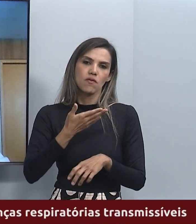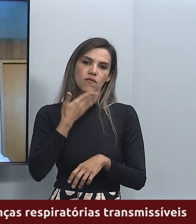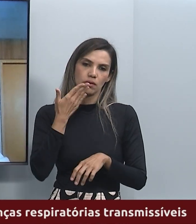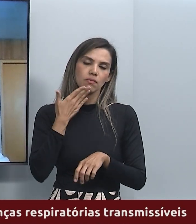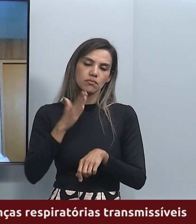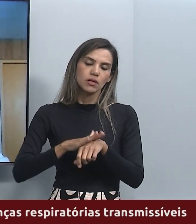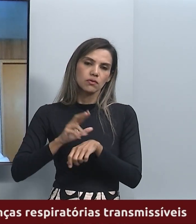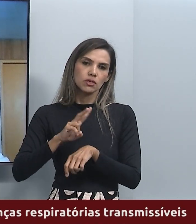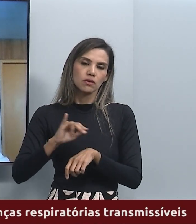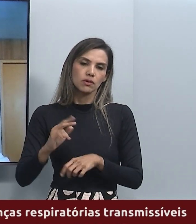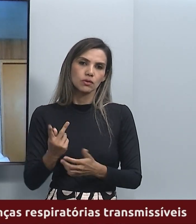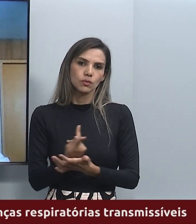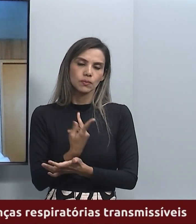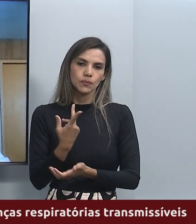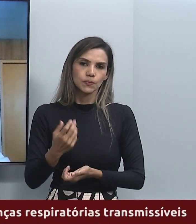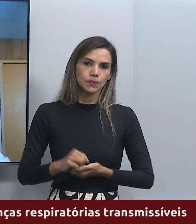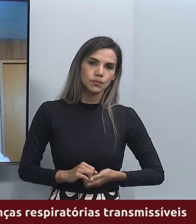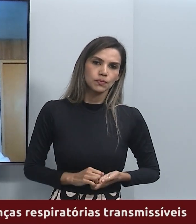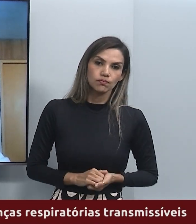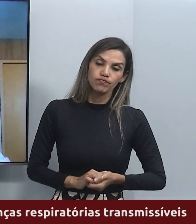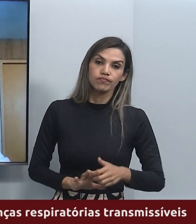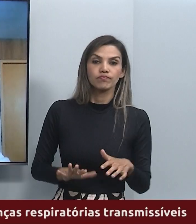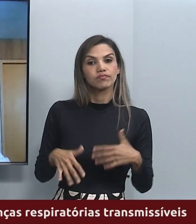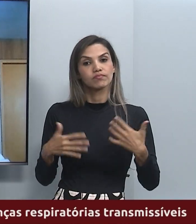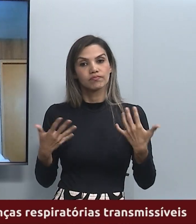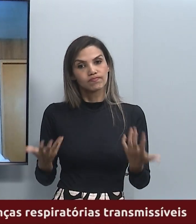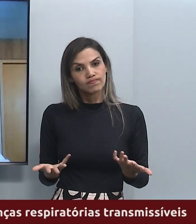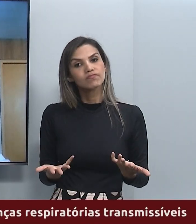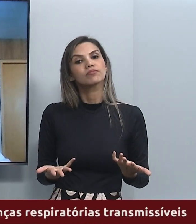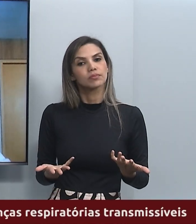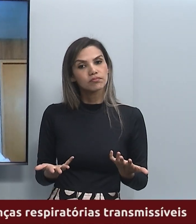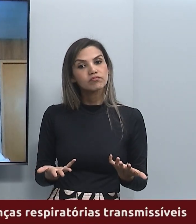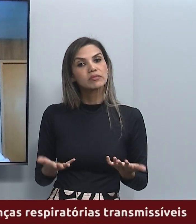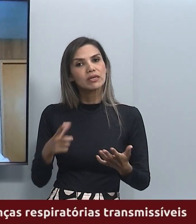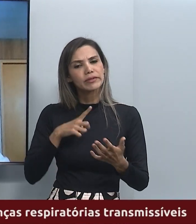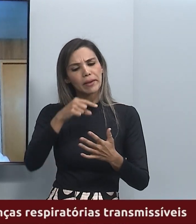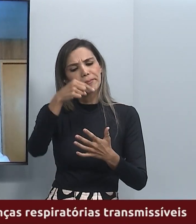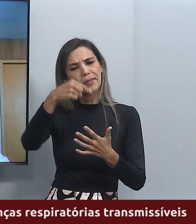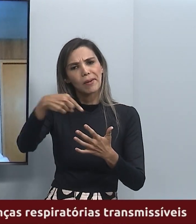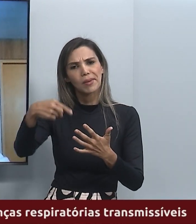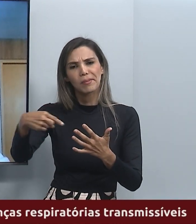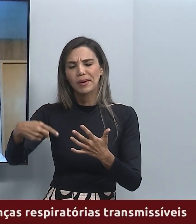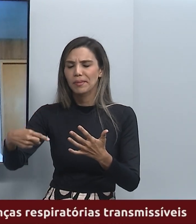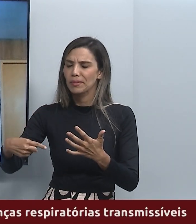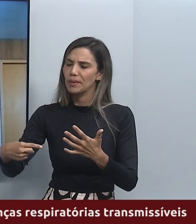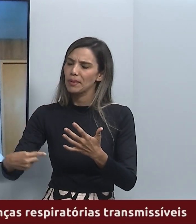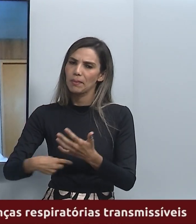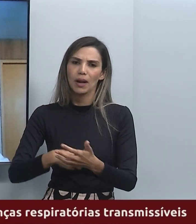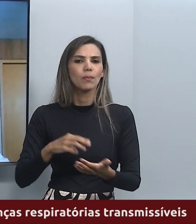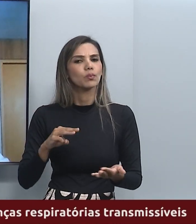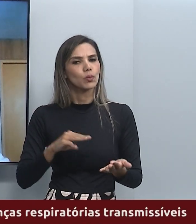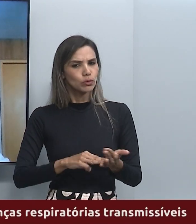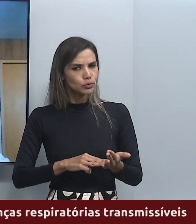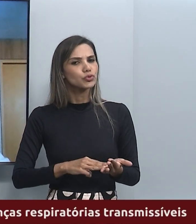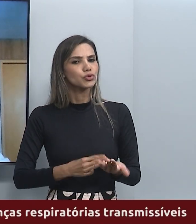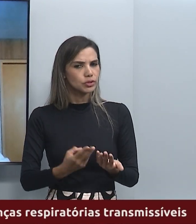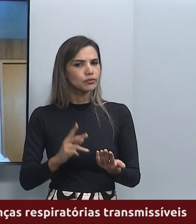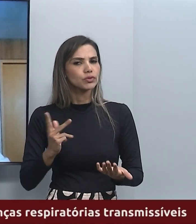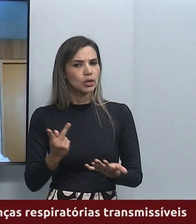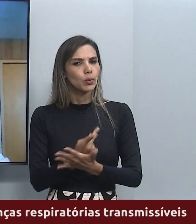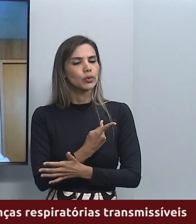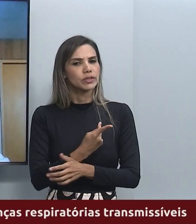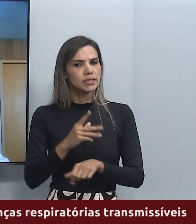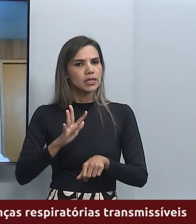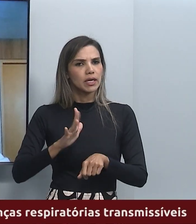estão ali naquele mesmo ambiente. Então, isso é uma conjunção de fatores que faz com que aumentem os casos